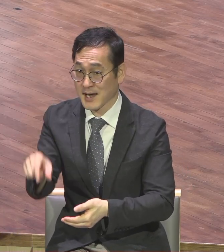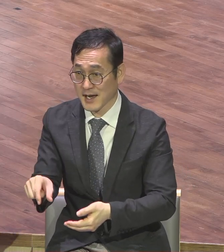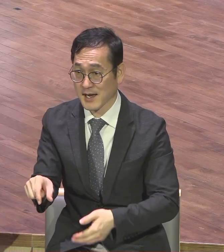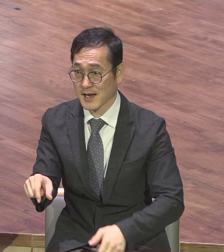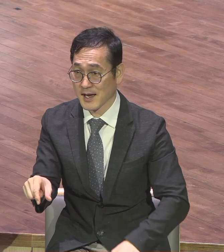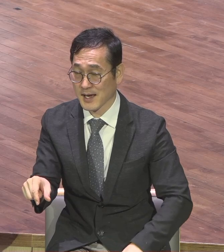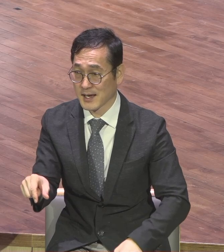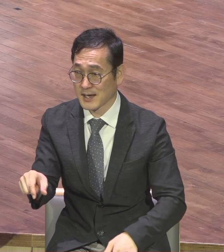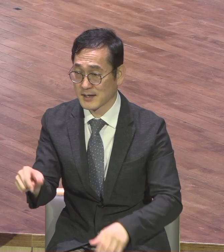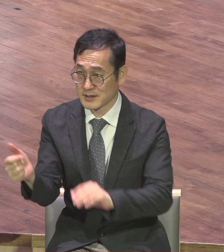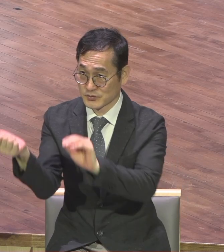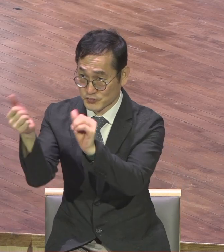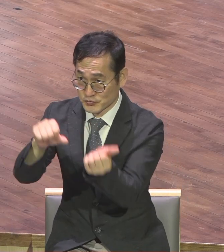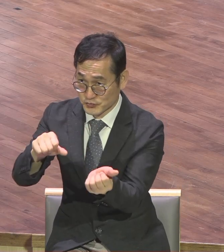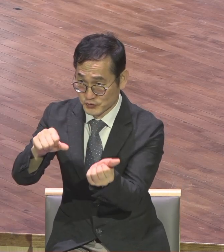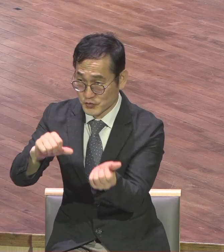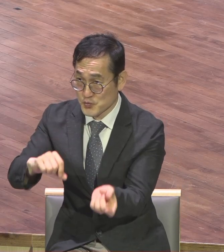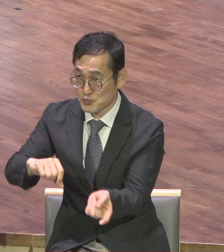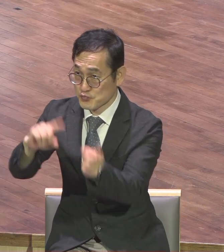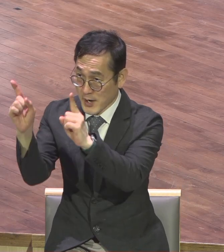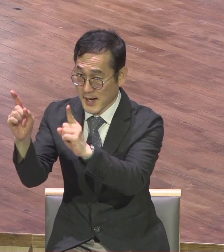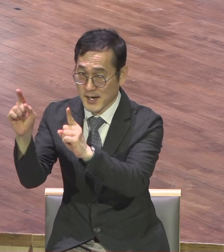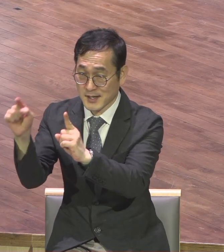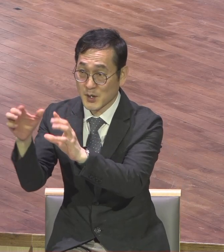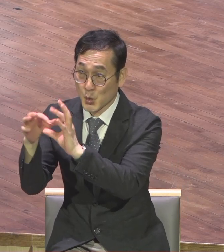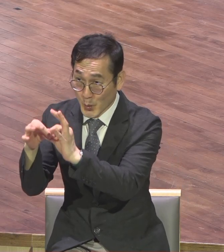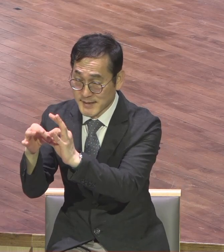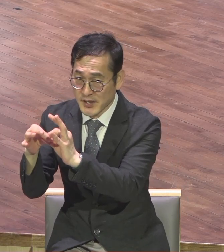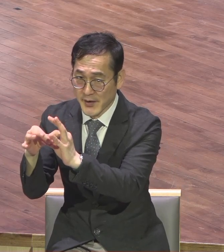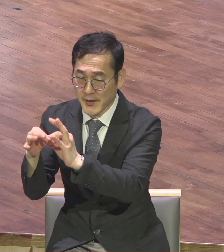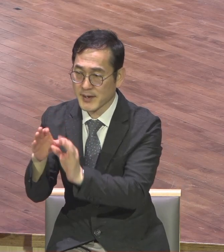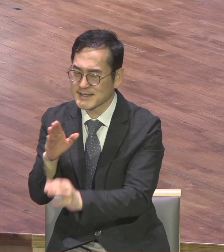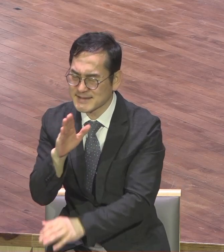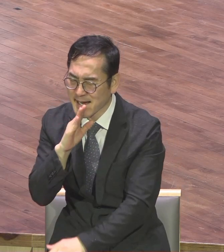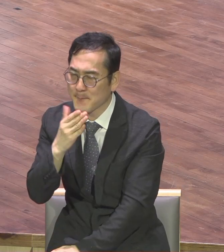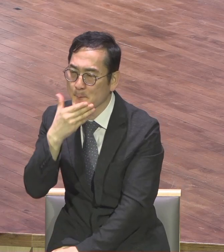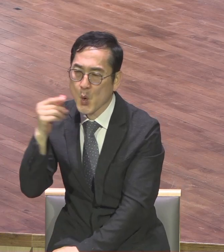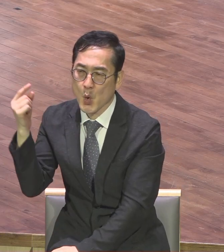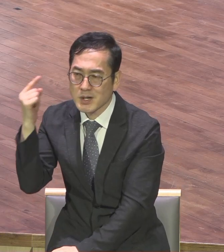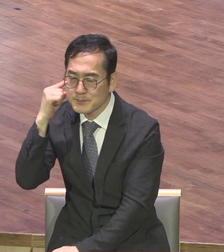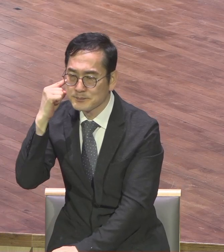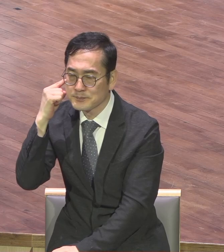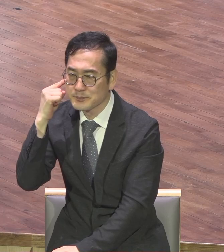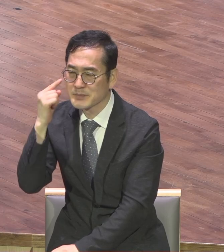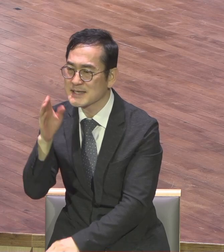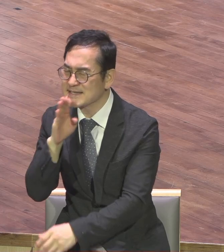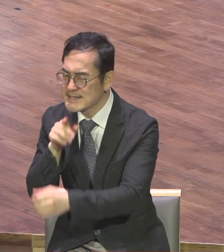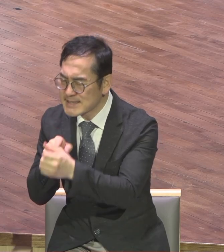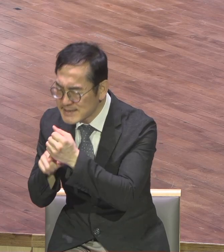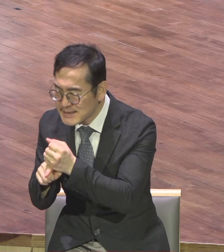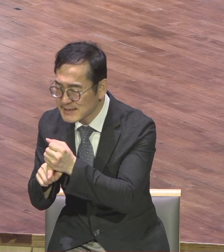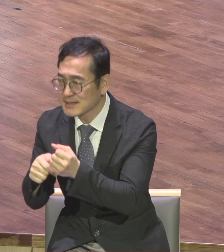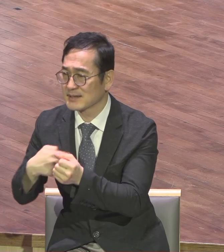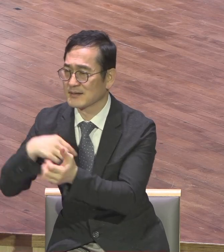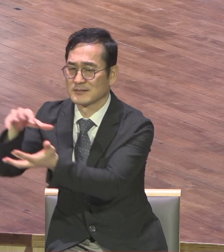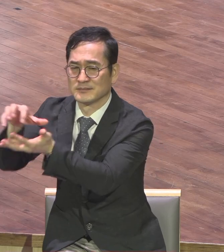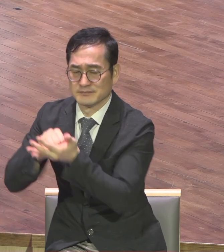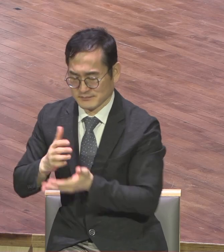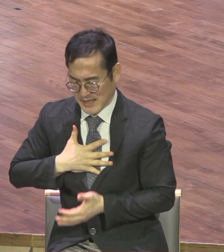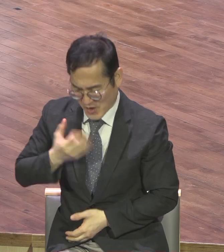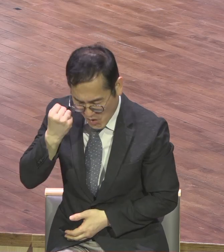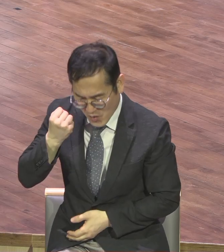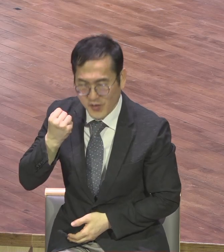이 부활을 통해서 주어진 참 복음의 진리가 나의 복음이다.